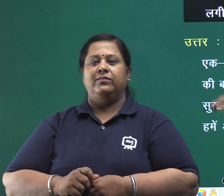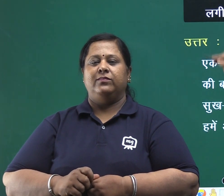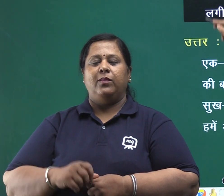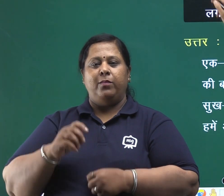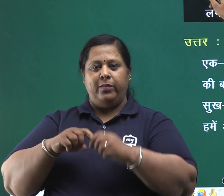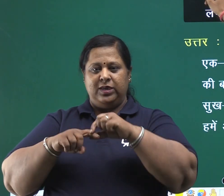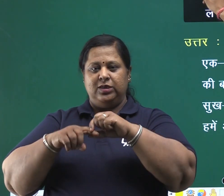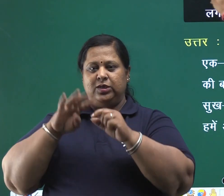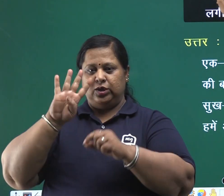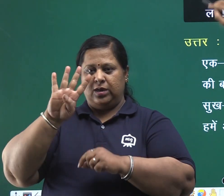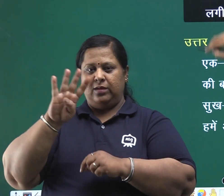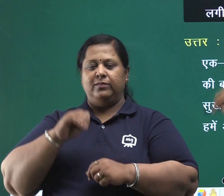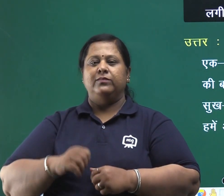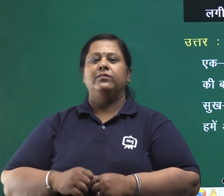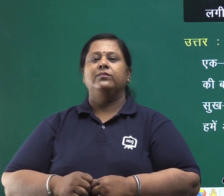प्रश्न 4,